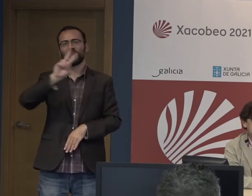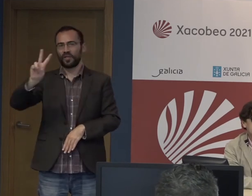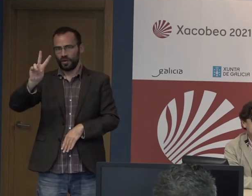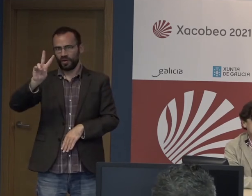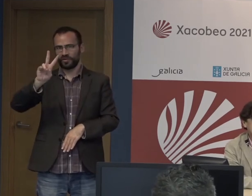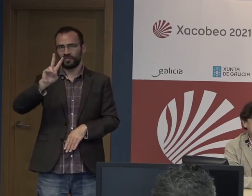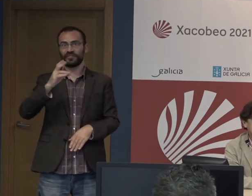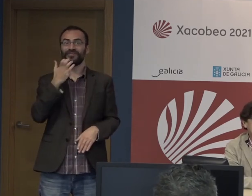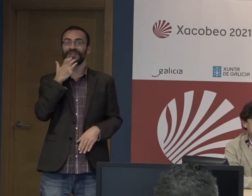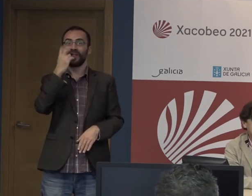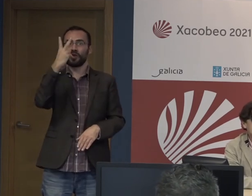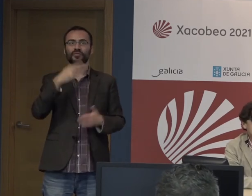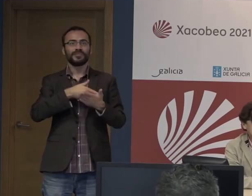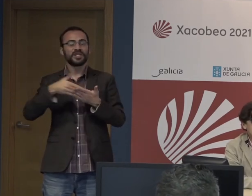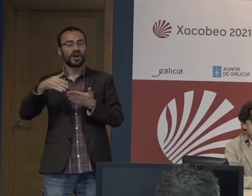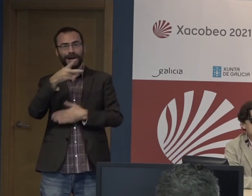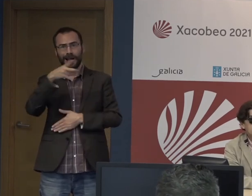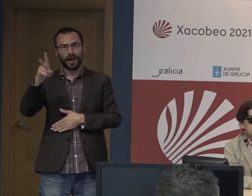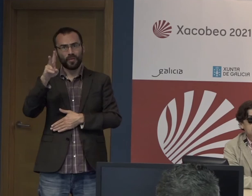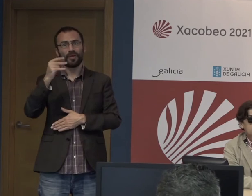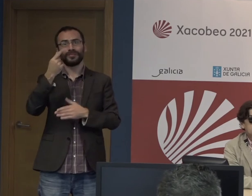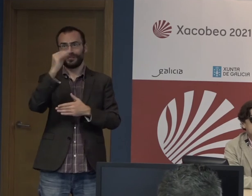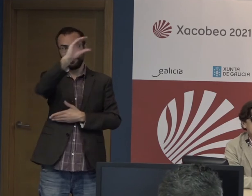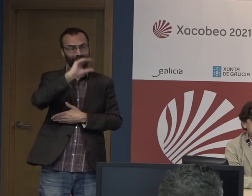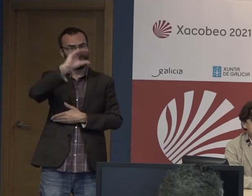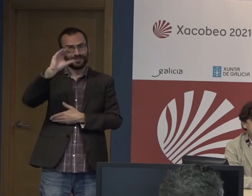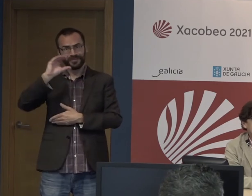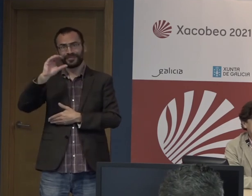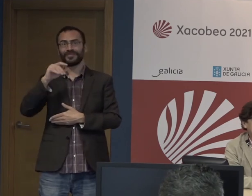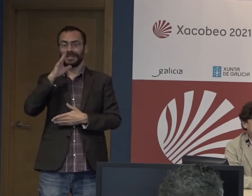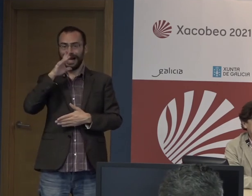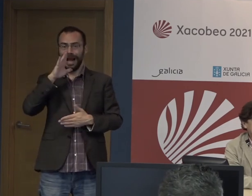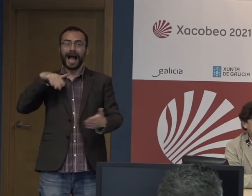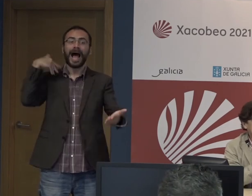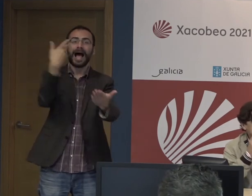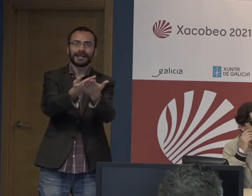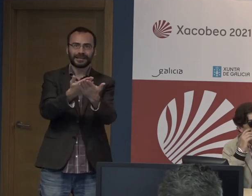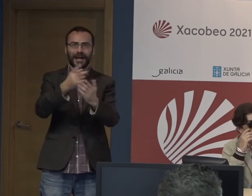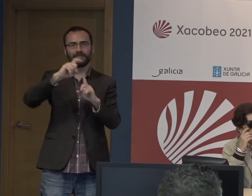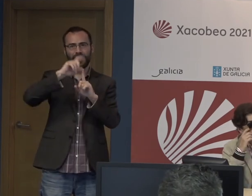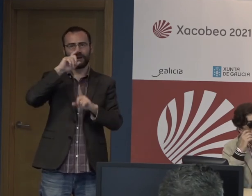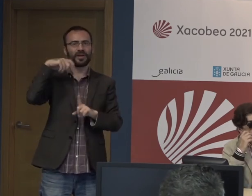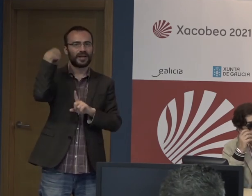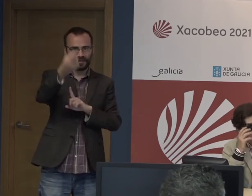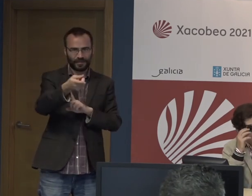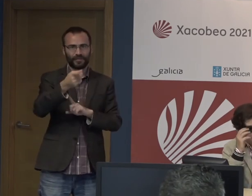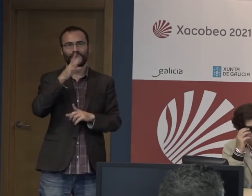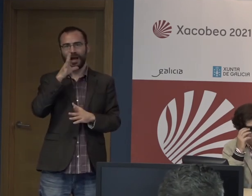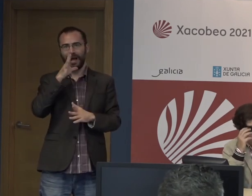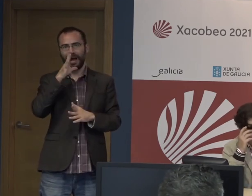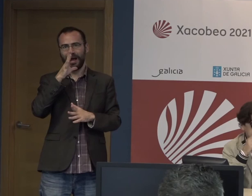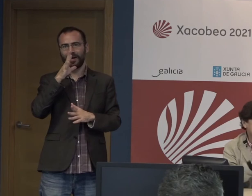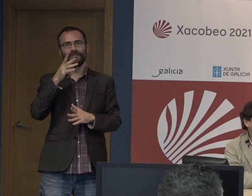unas ayudas de 2 millones de euros para proyectos a desarrollar entre este año hasta mayo del año que viene y tuvieron que